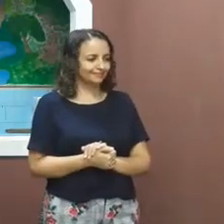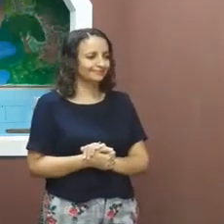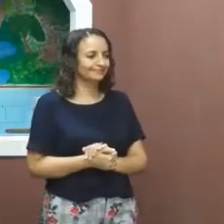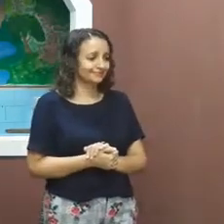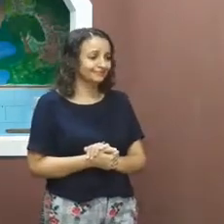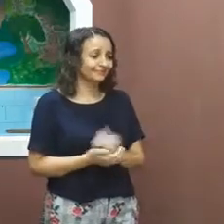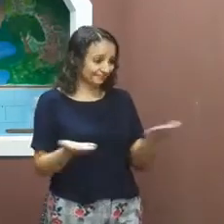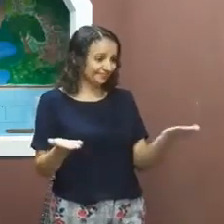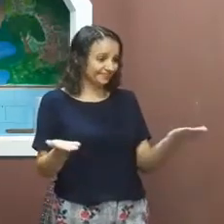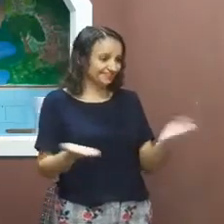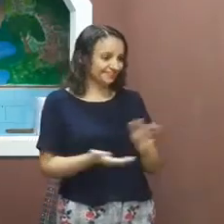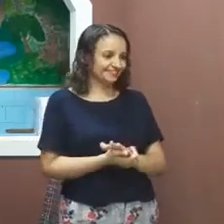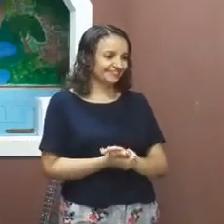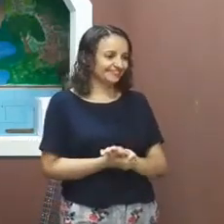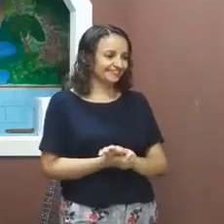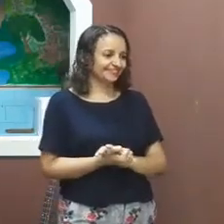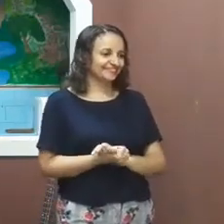Vai olhar.